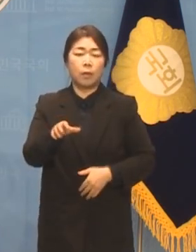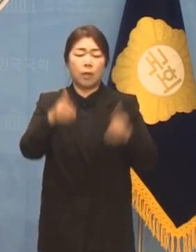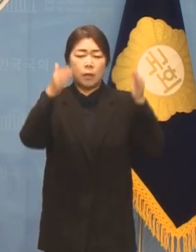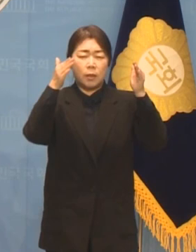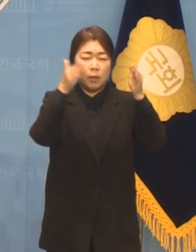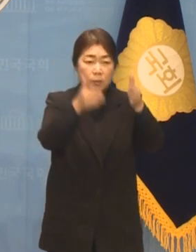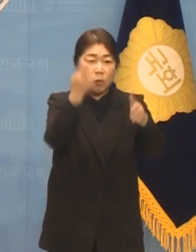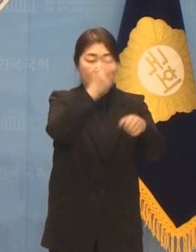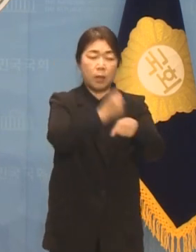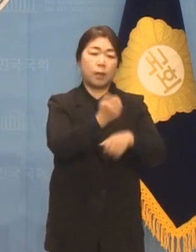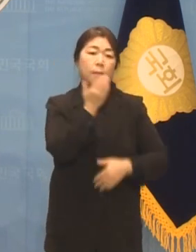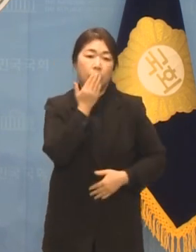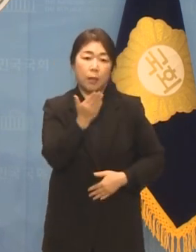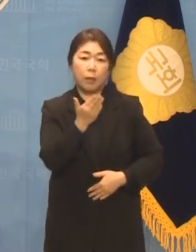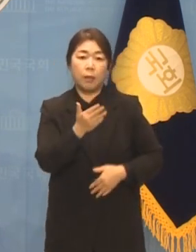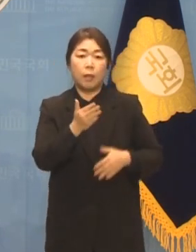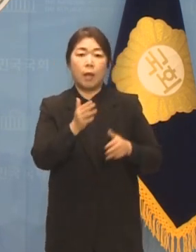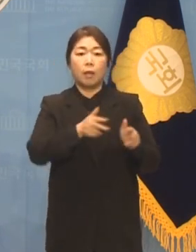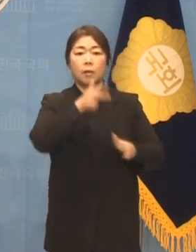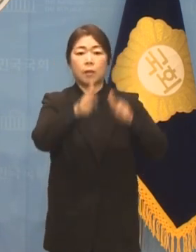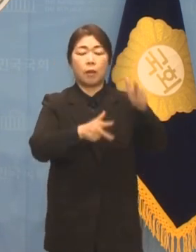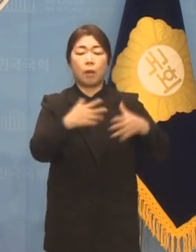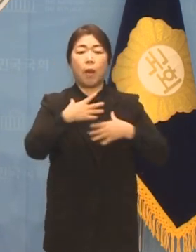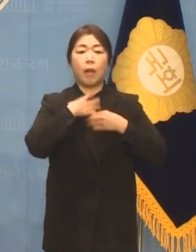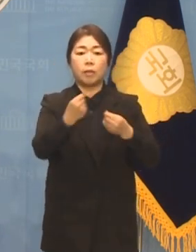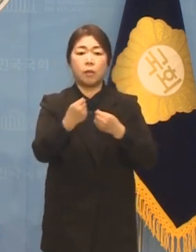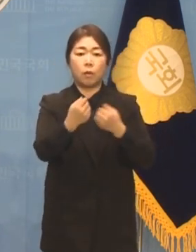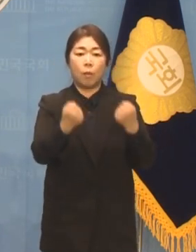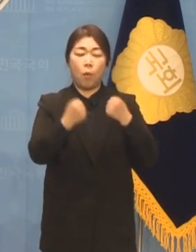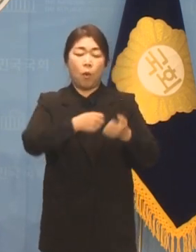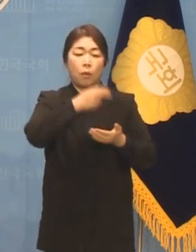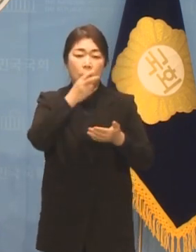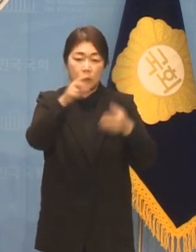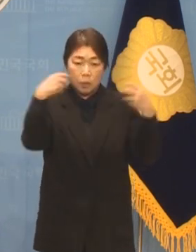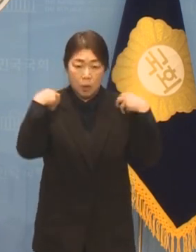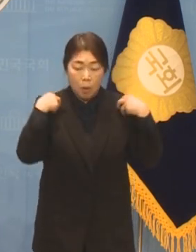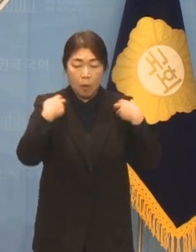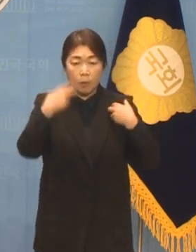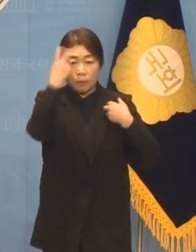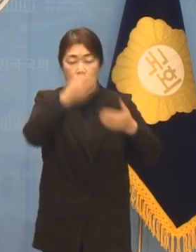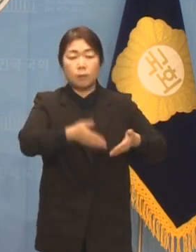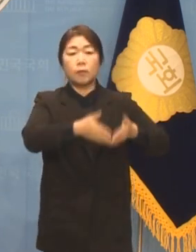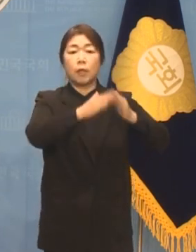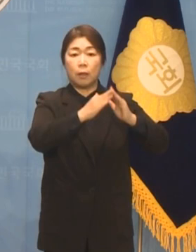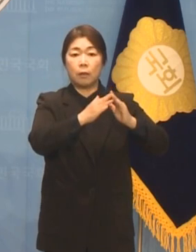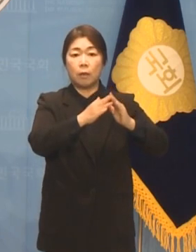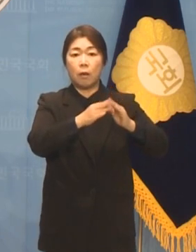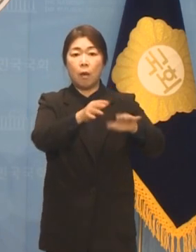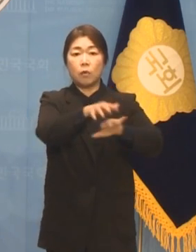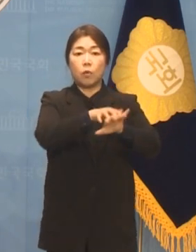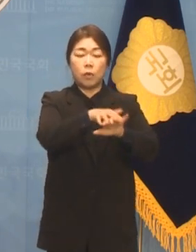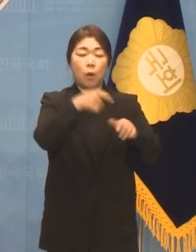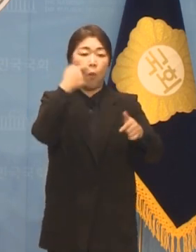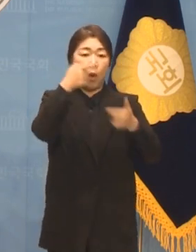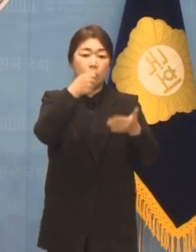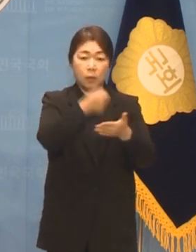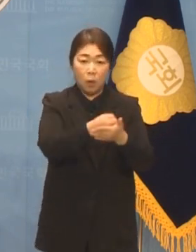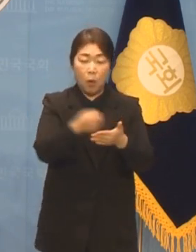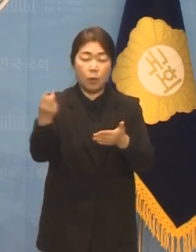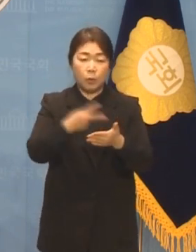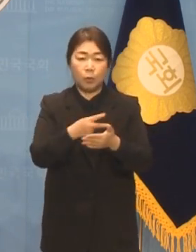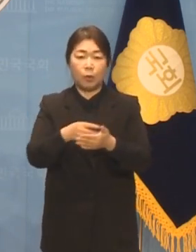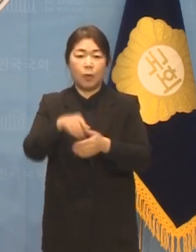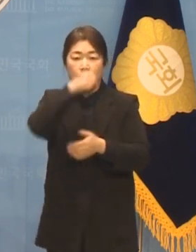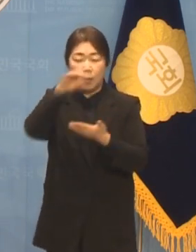산업안전보건청 설립을 위한 정부 조직법 개정안 및 관련 예산 또 조직 확보 방안, 출범